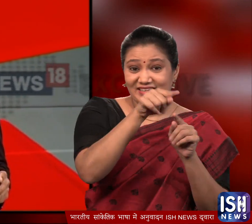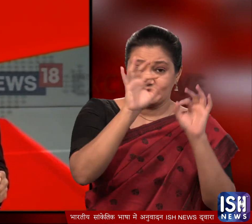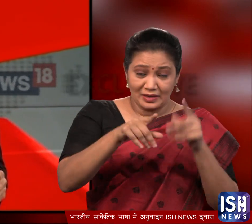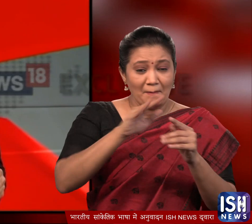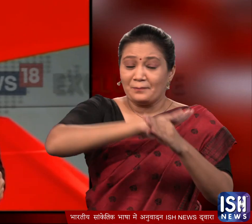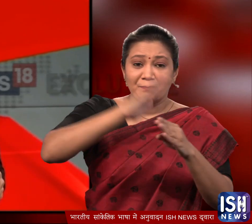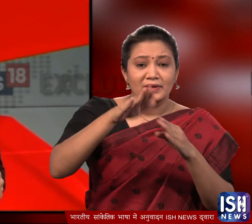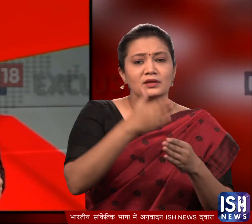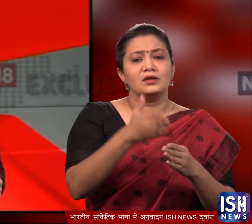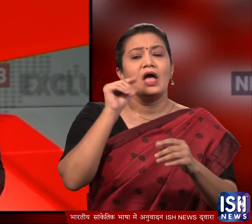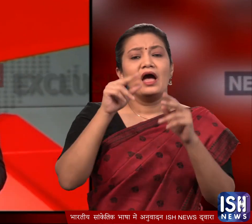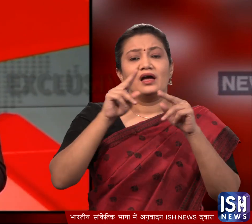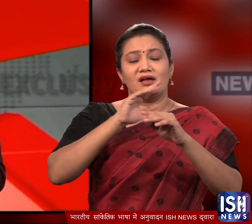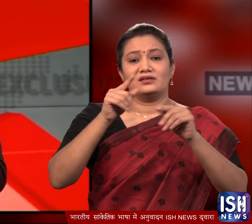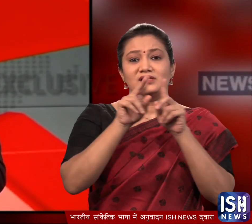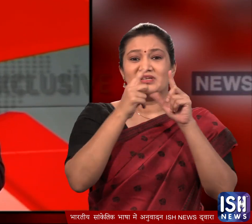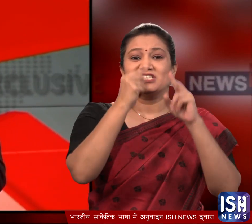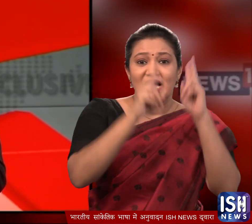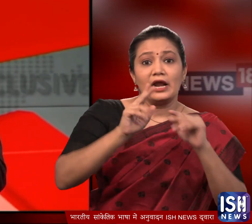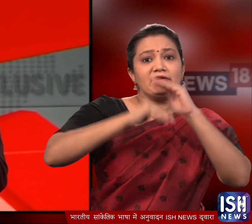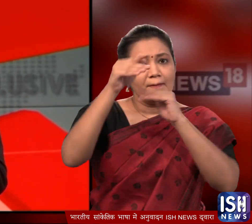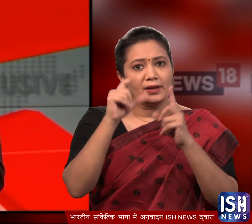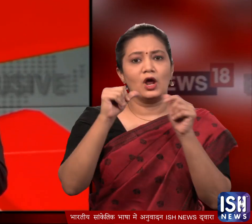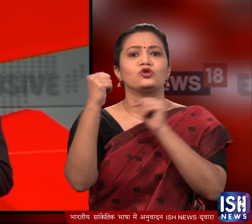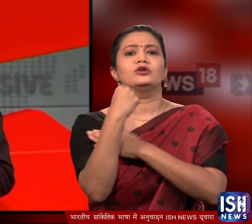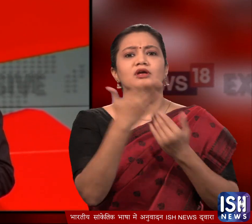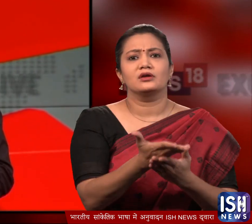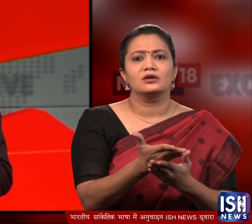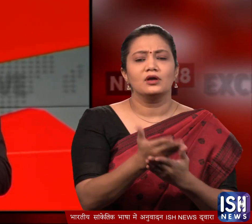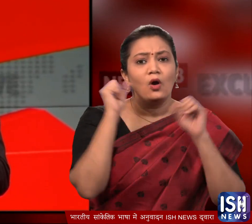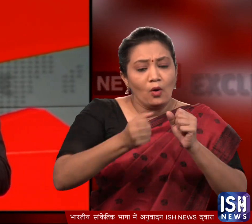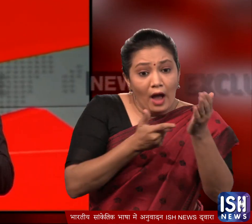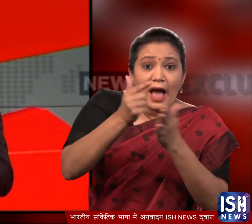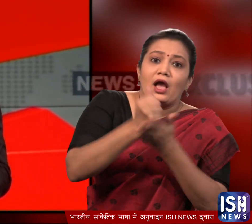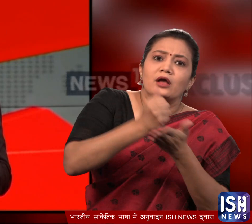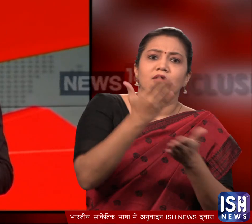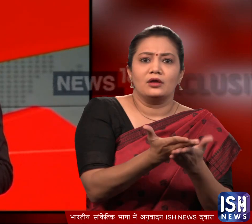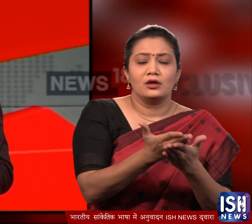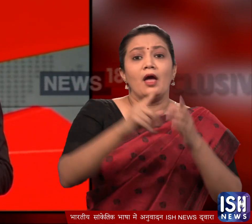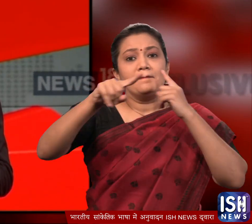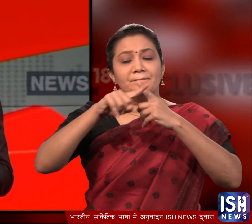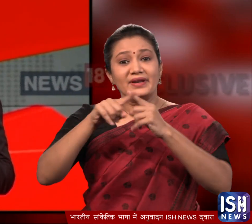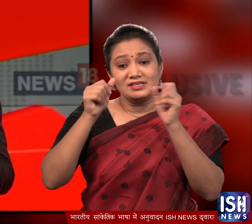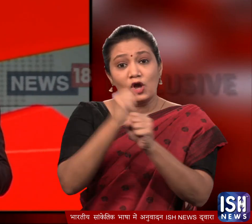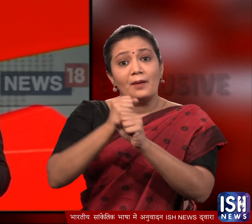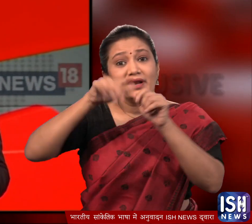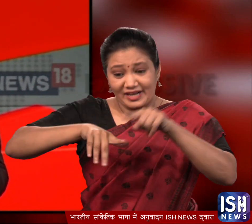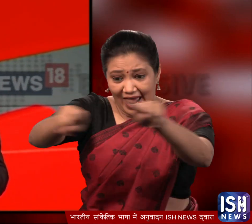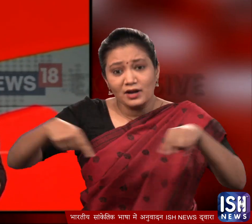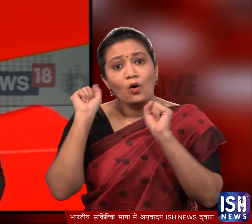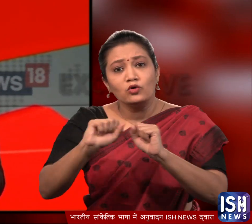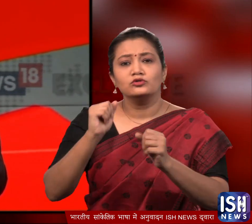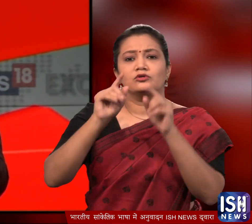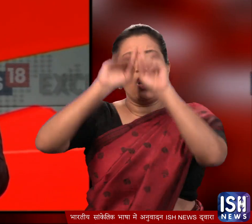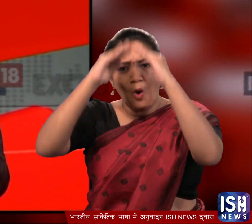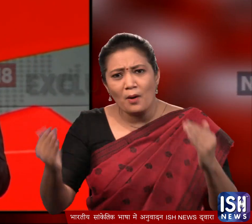इलाके में अवैध कब्जा हटाया गया वो जमीन आगरा विकास प्राधिकरण के नाम पर है। उस पर कुछ लोग खेती कर रहे थे, तो कुछ लोगों ने सरकारी जमीन पर